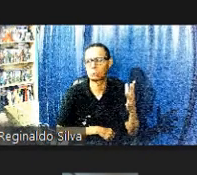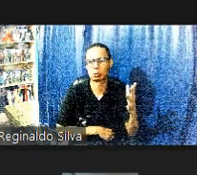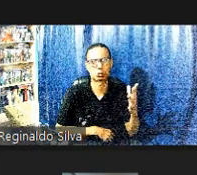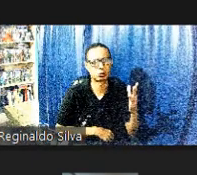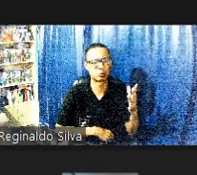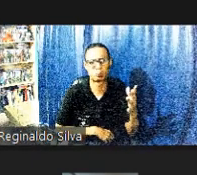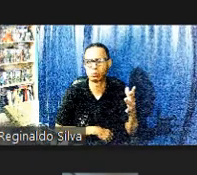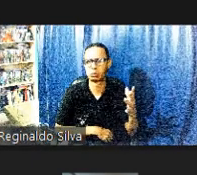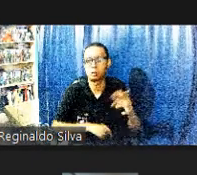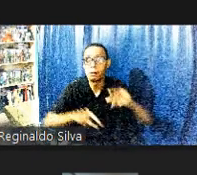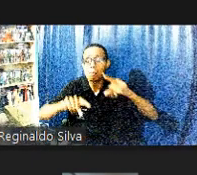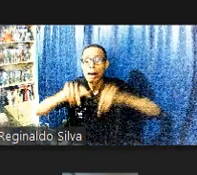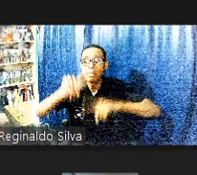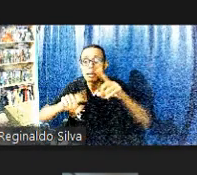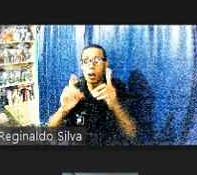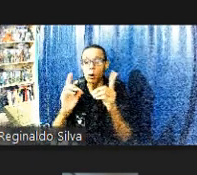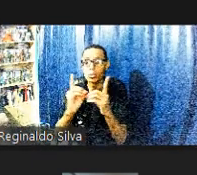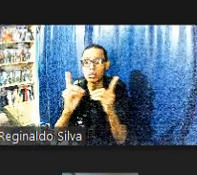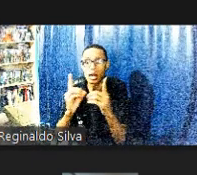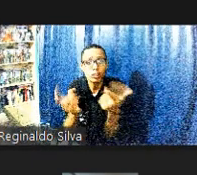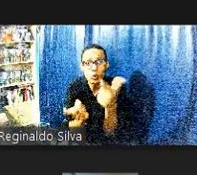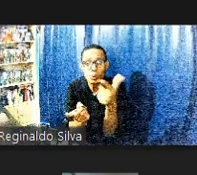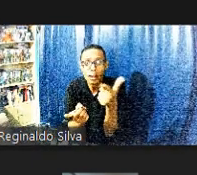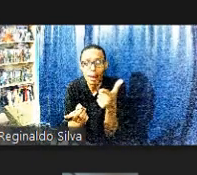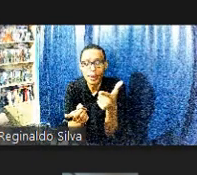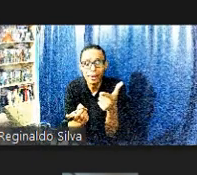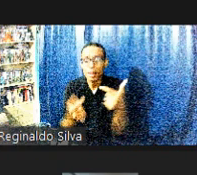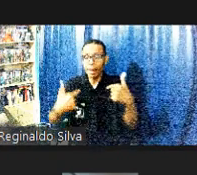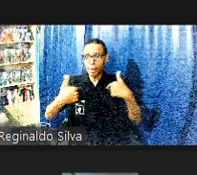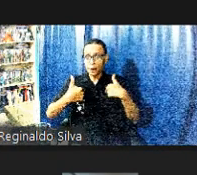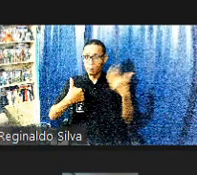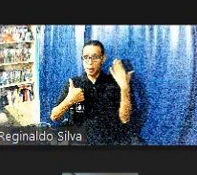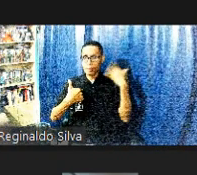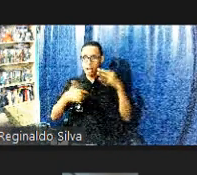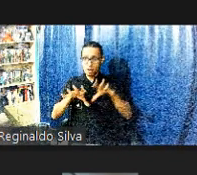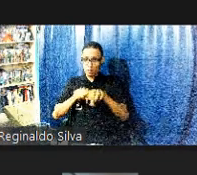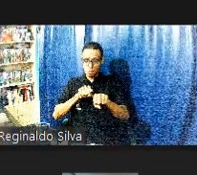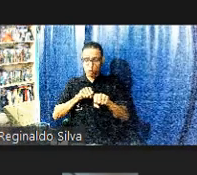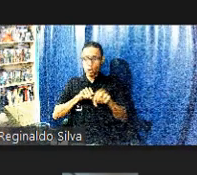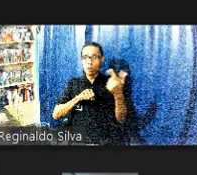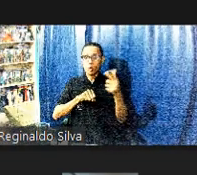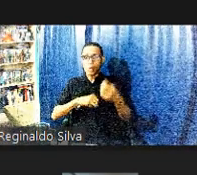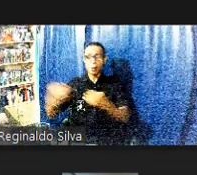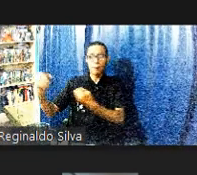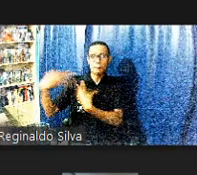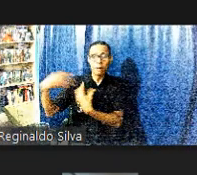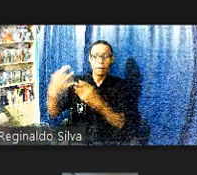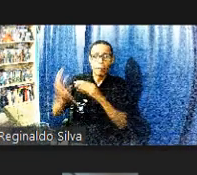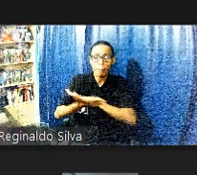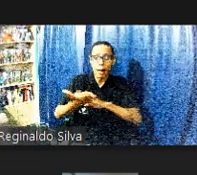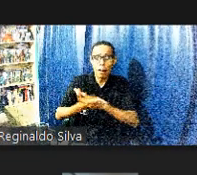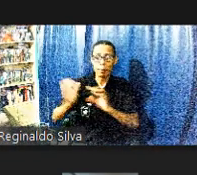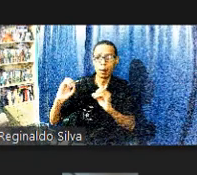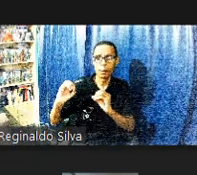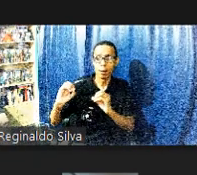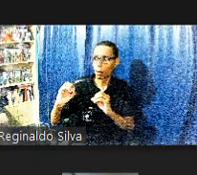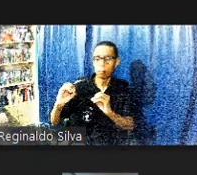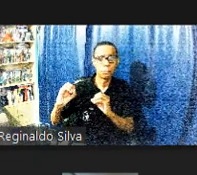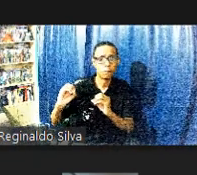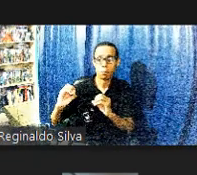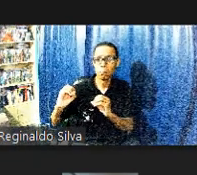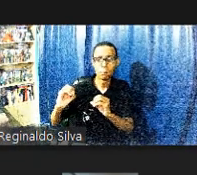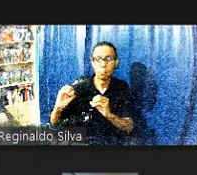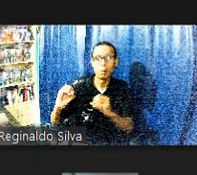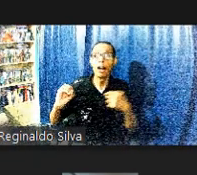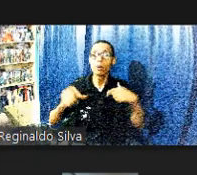foi formada. Eu não tive essa formação e no lugar que eu trabalho, pouco nos deu uma formação. Então foi